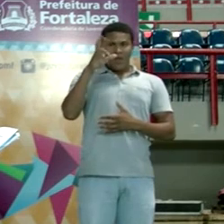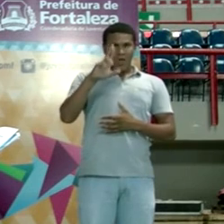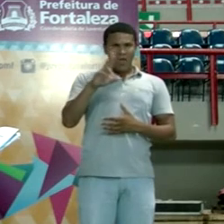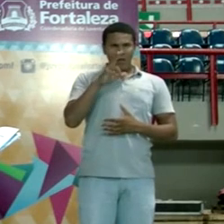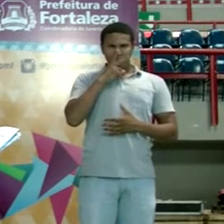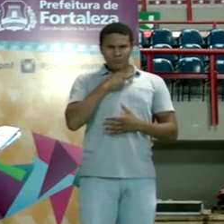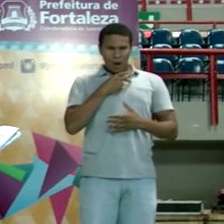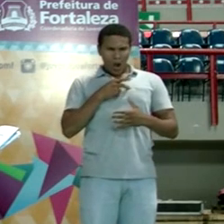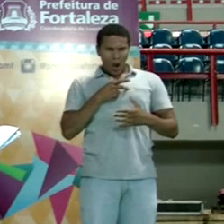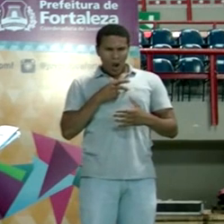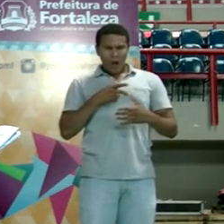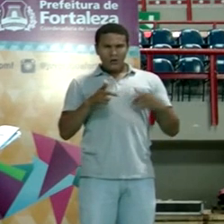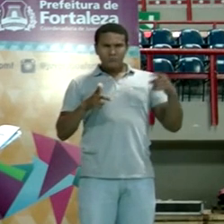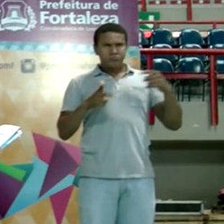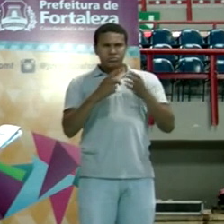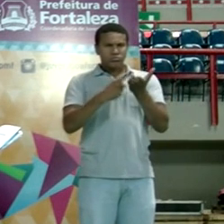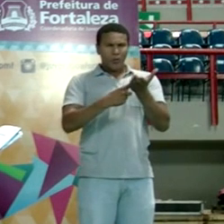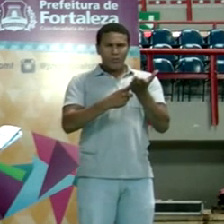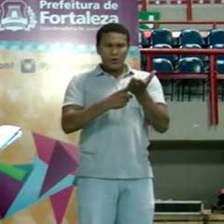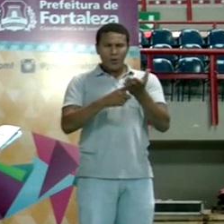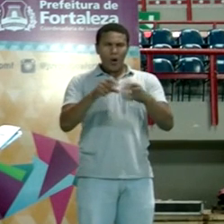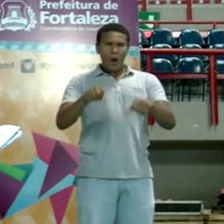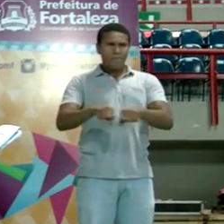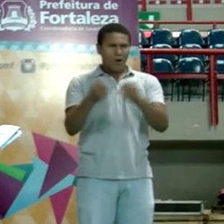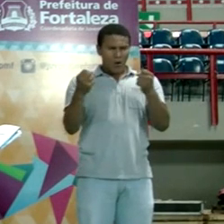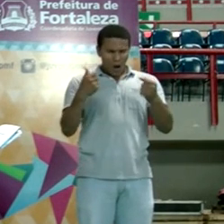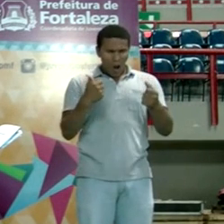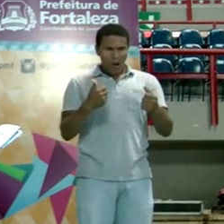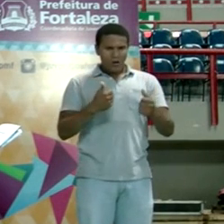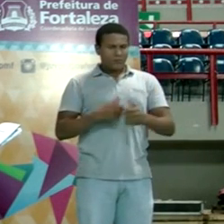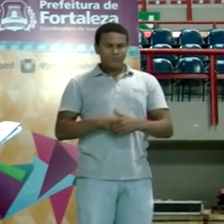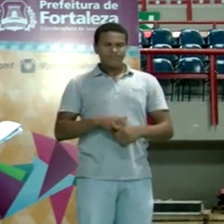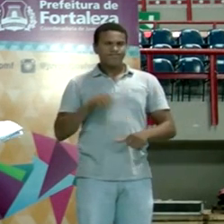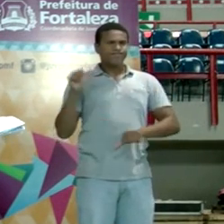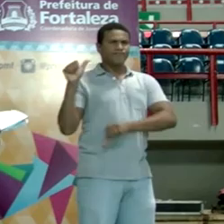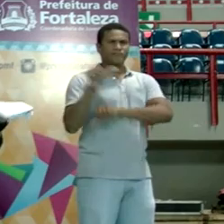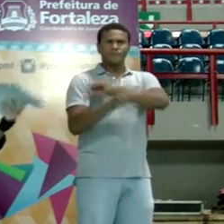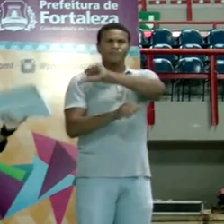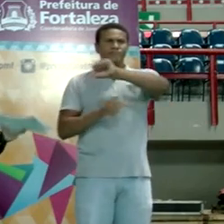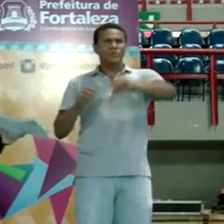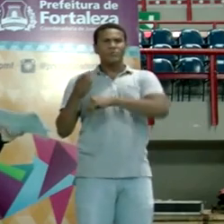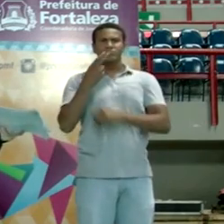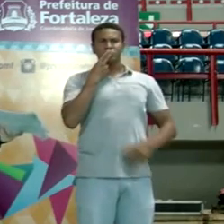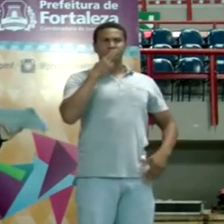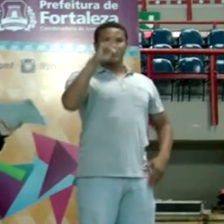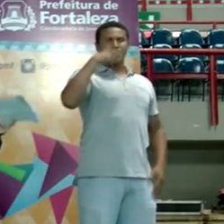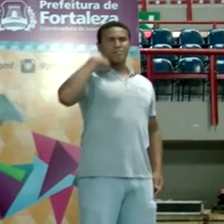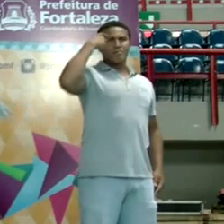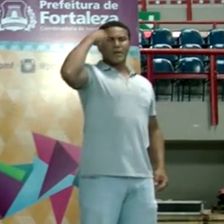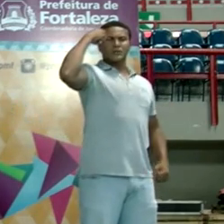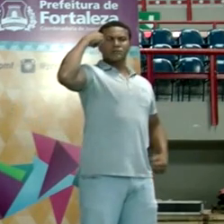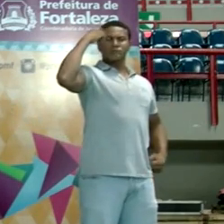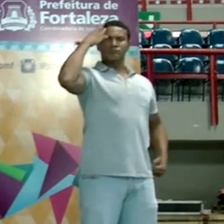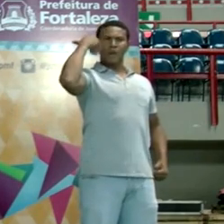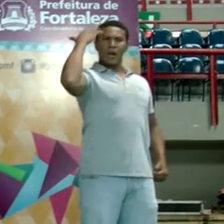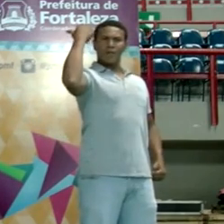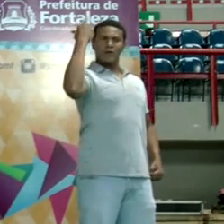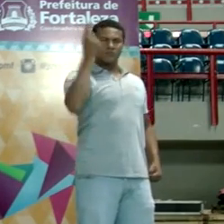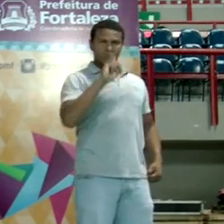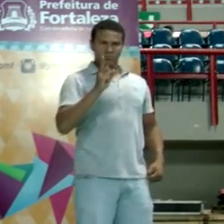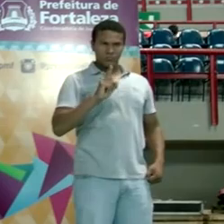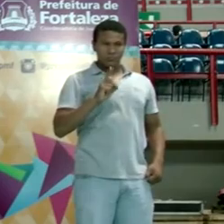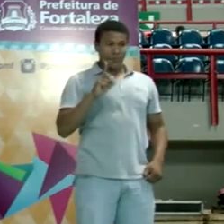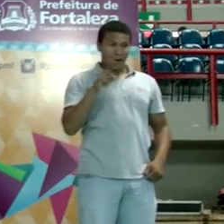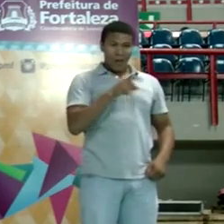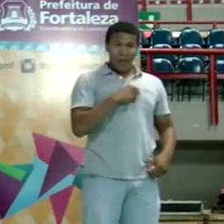buscaram desfazer a imagem de Hitler, de herói conquistador, construída pelos nazistas. Então Hitler tinha o seu